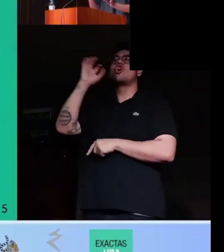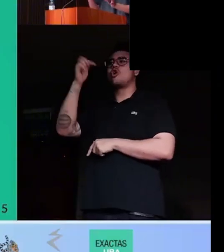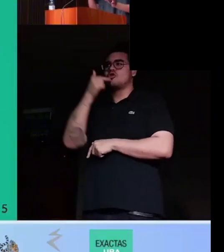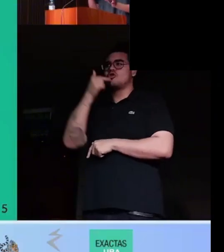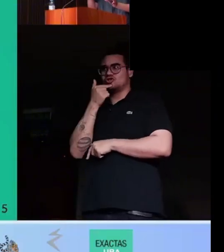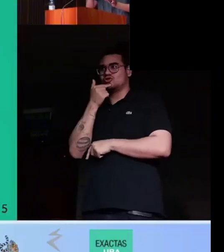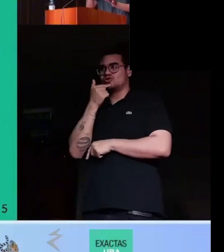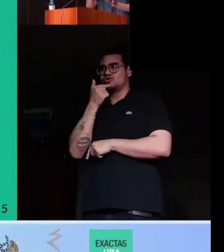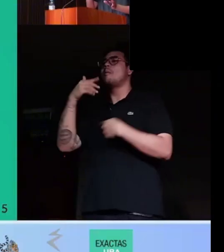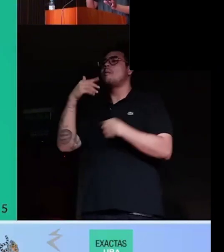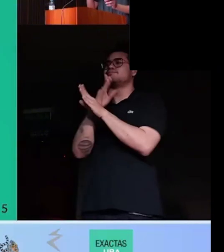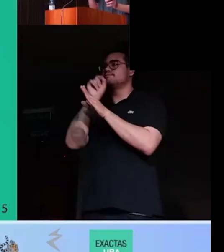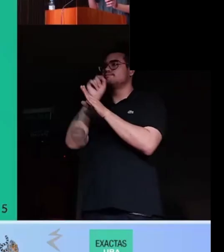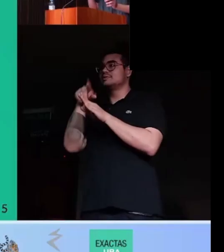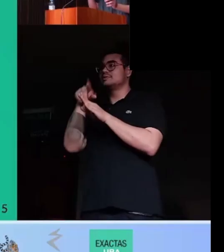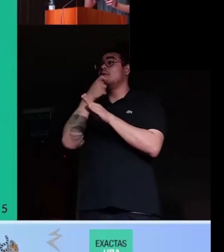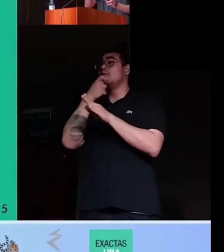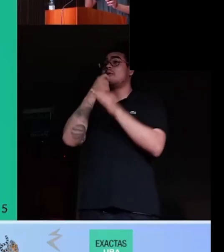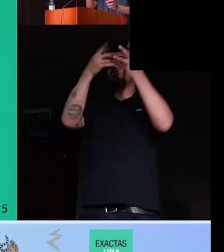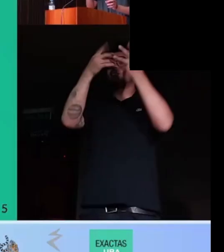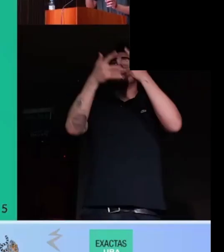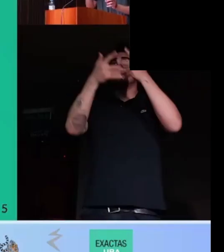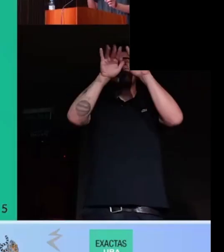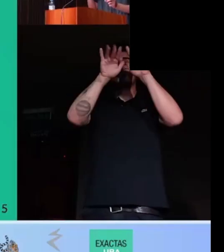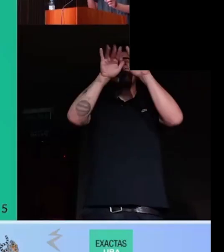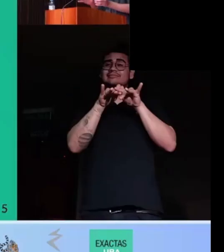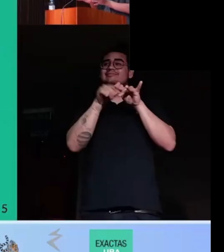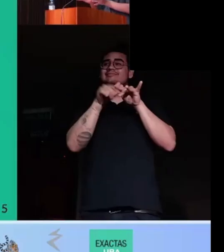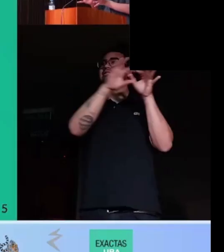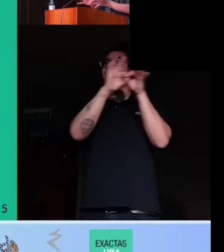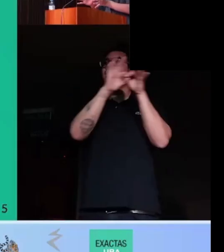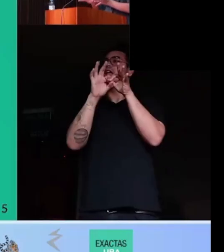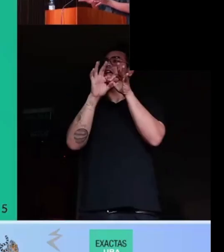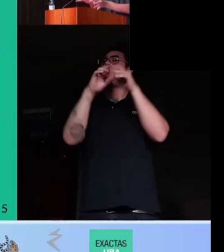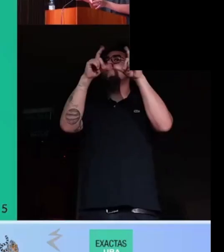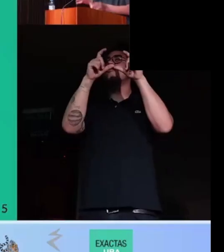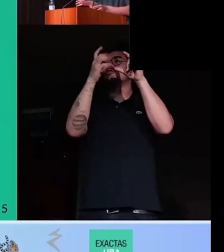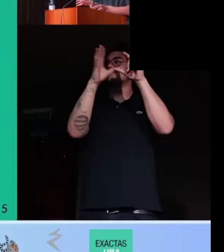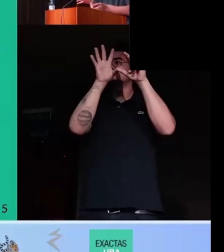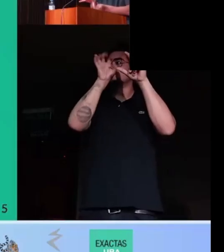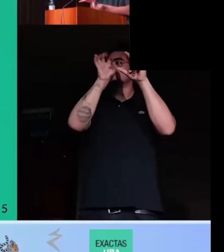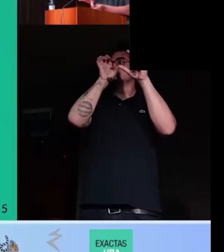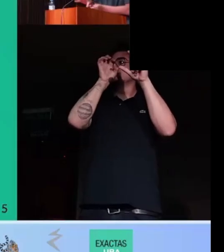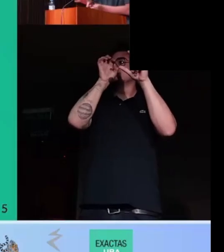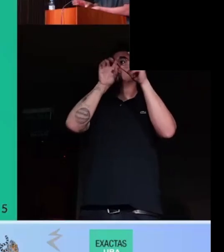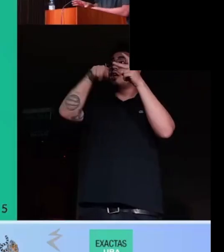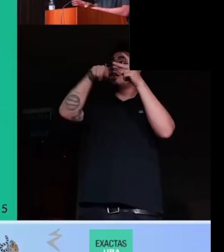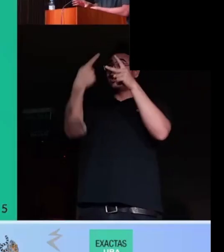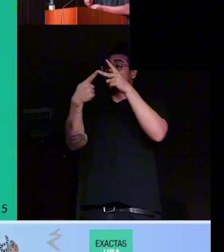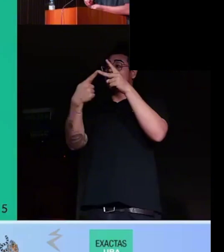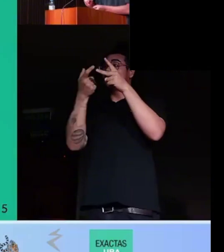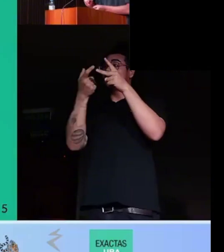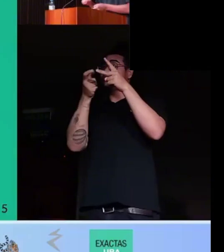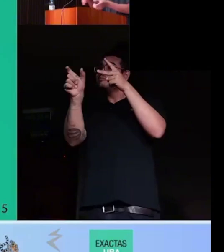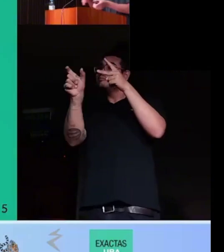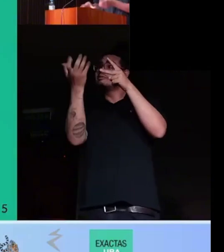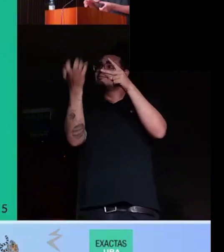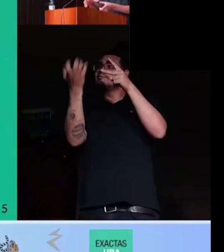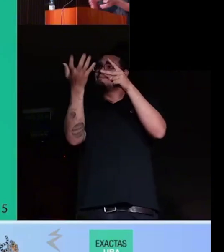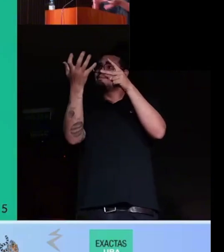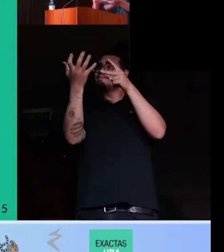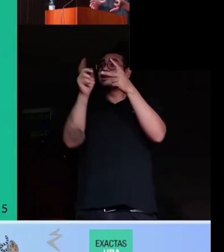ejemplo, sacar foto, grabar, otro entiende lo que grabó y sacó foto, y luego